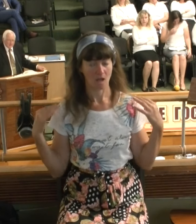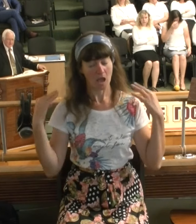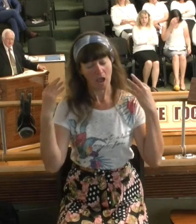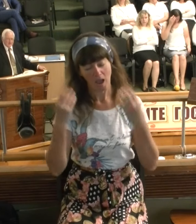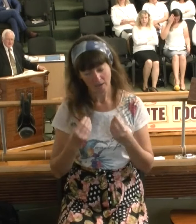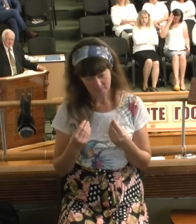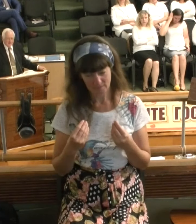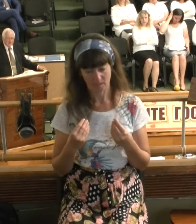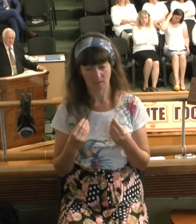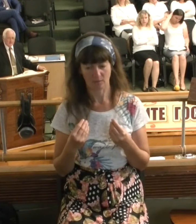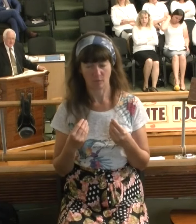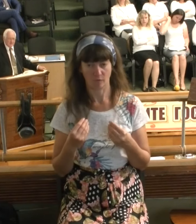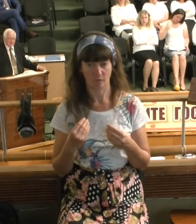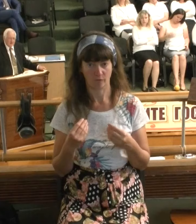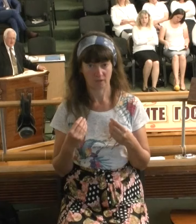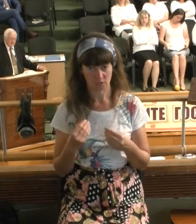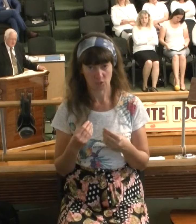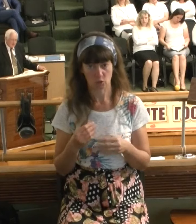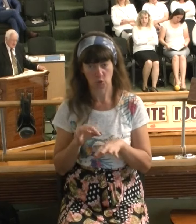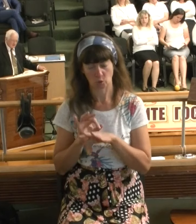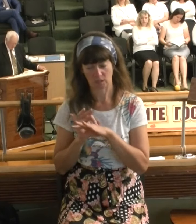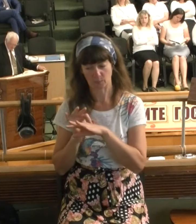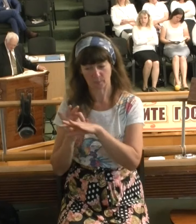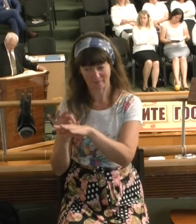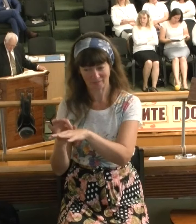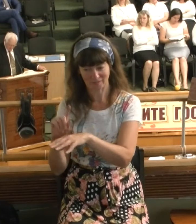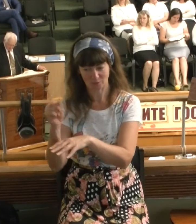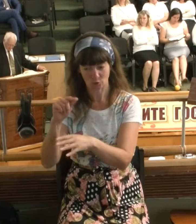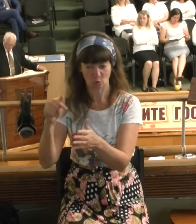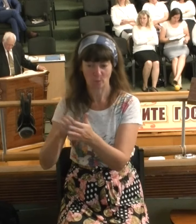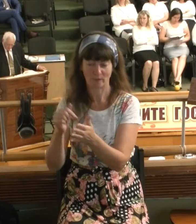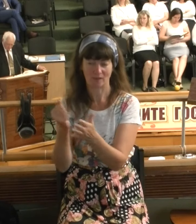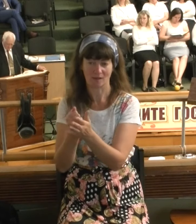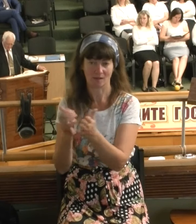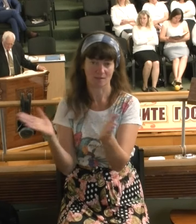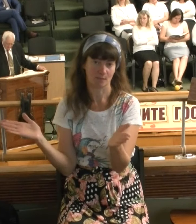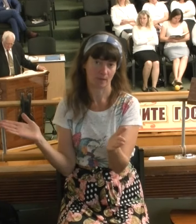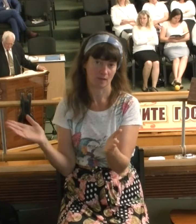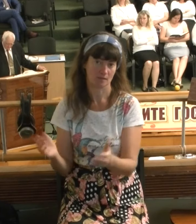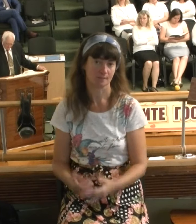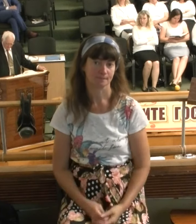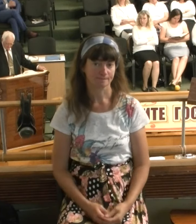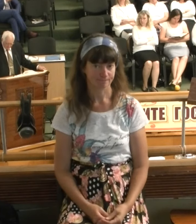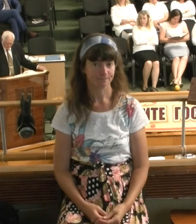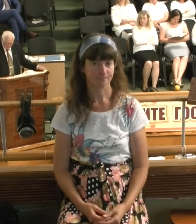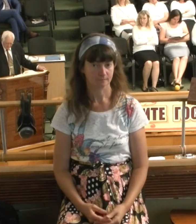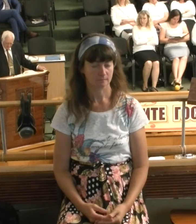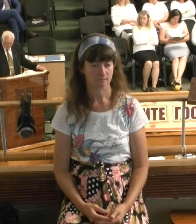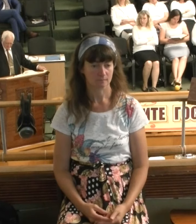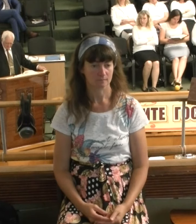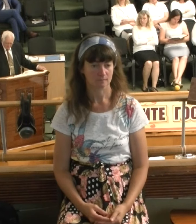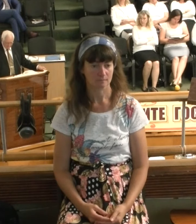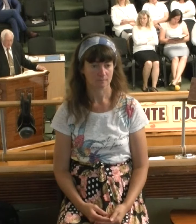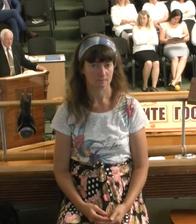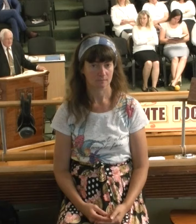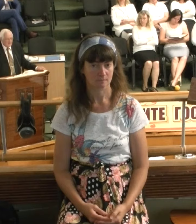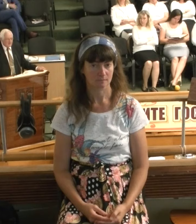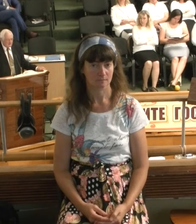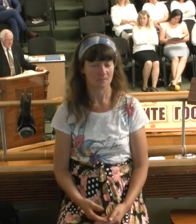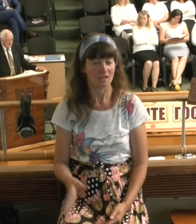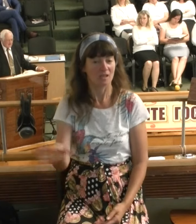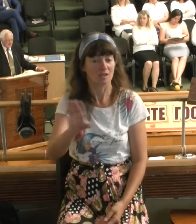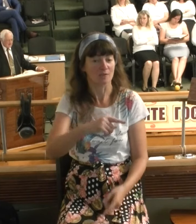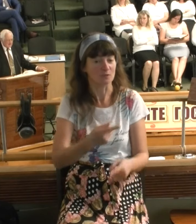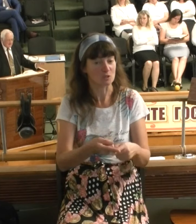его в собственные одежды его, повели его, чтобы распять его. Братья и сестры, и все